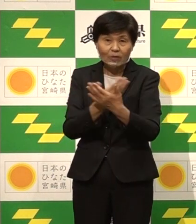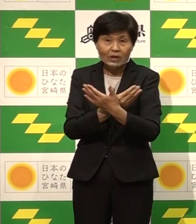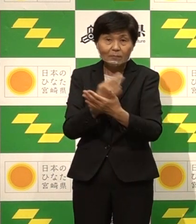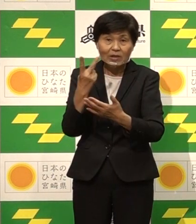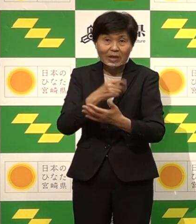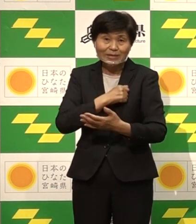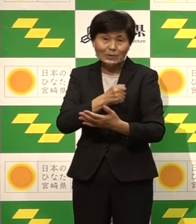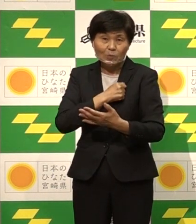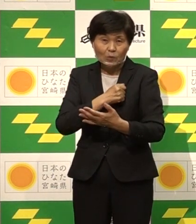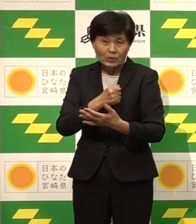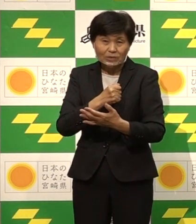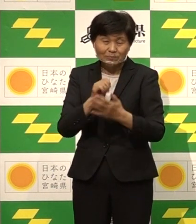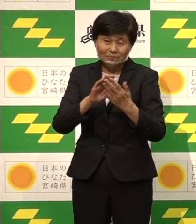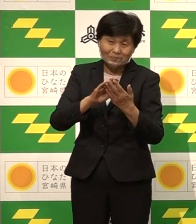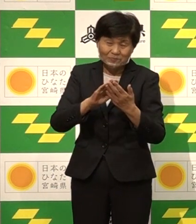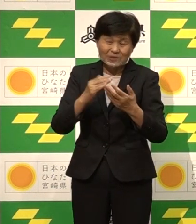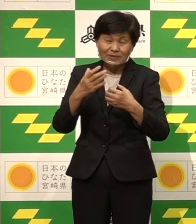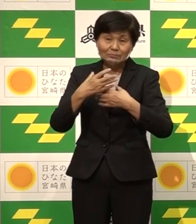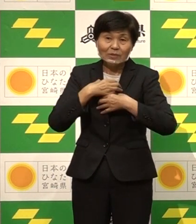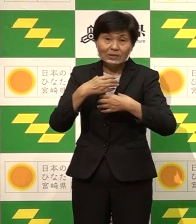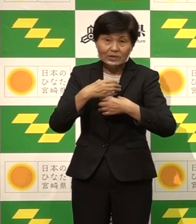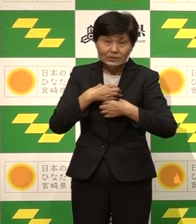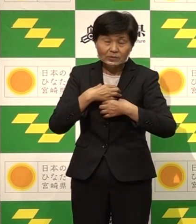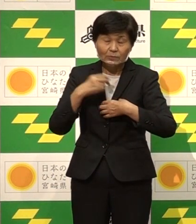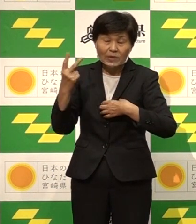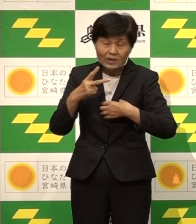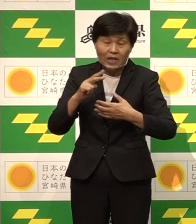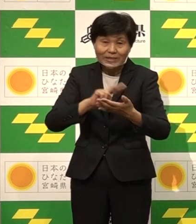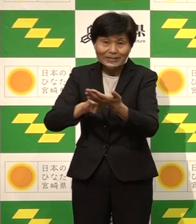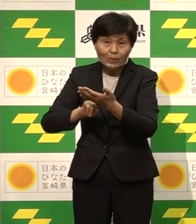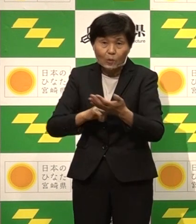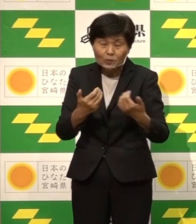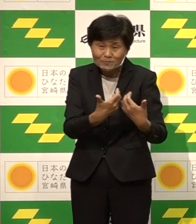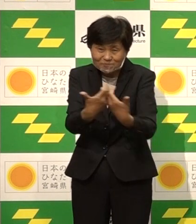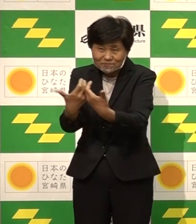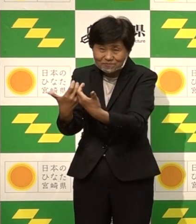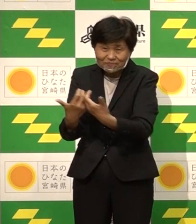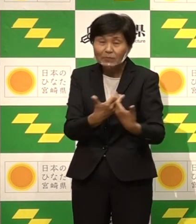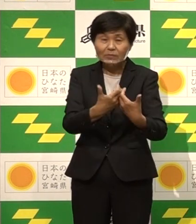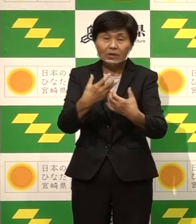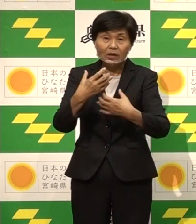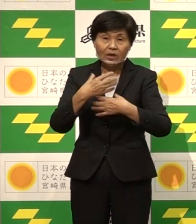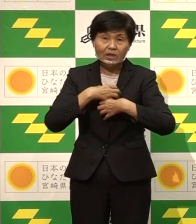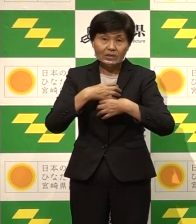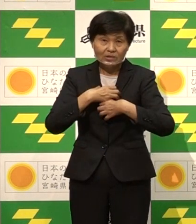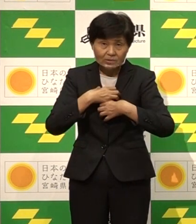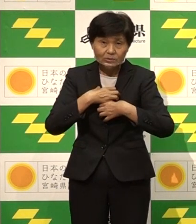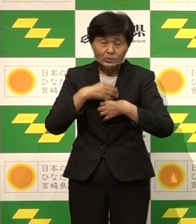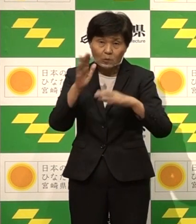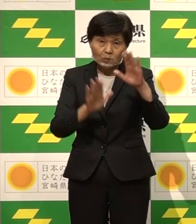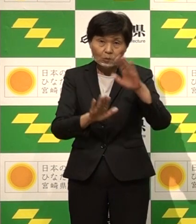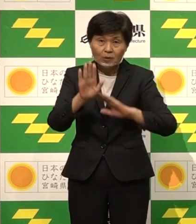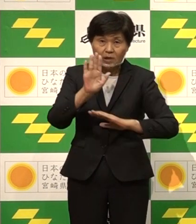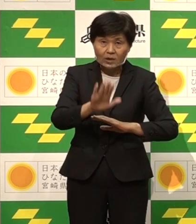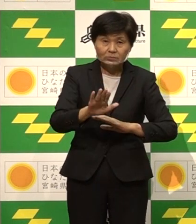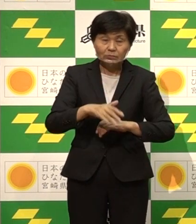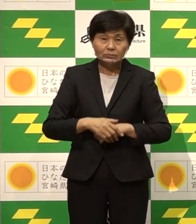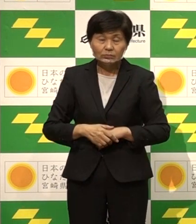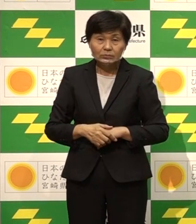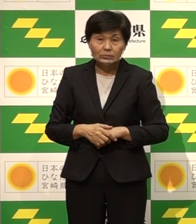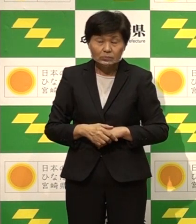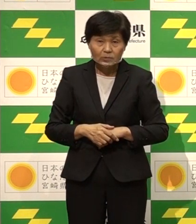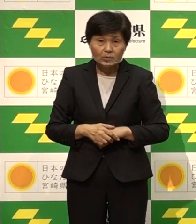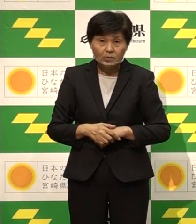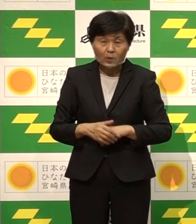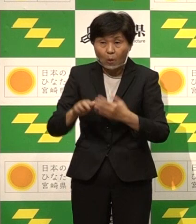さらには医療の逼迫が懸念されるというような状況もあろうかと考えております。他県、都市